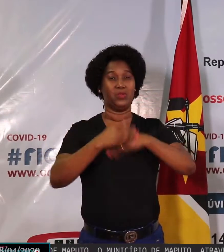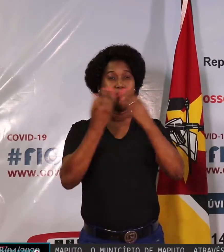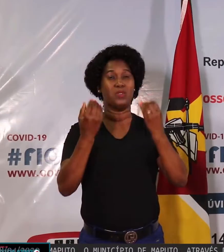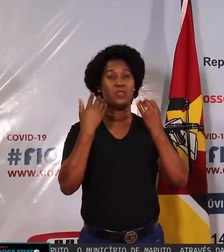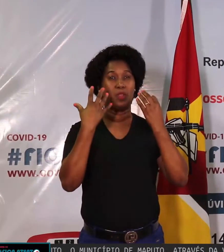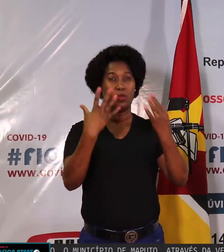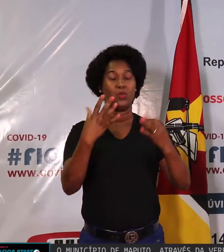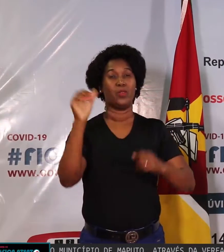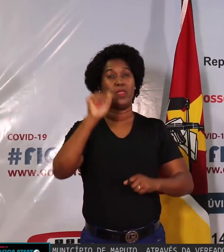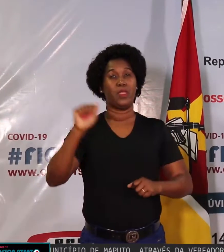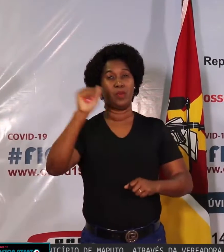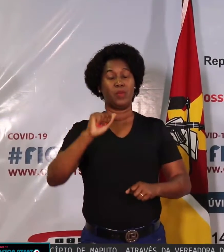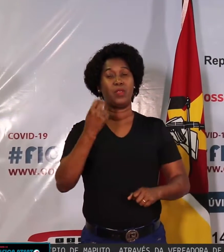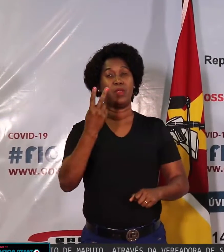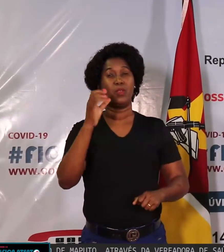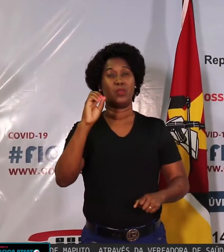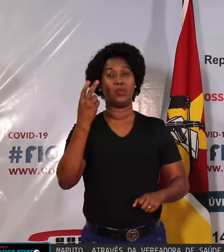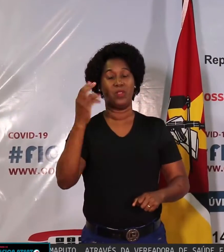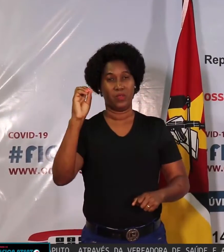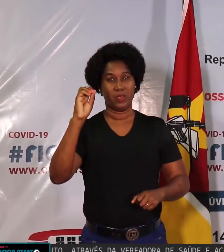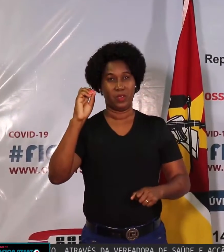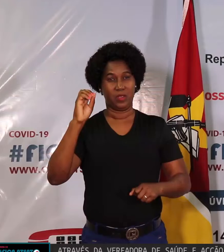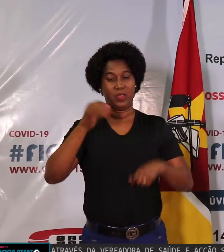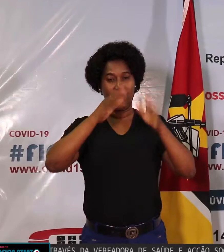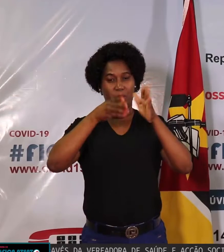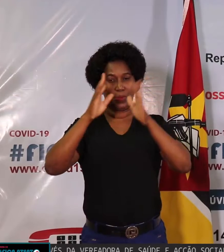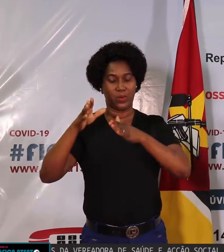abril de 2020, foram testados